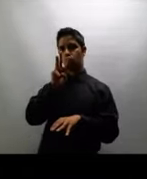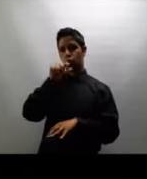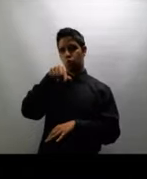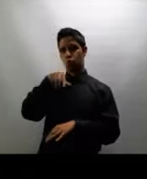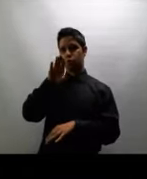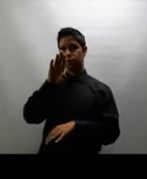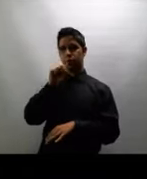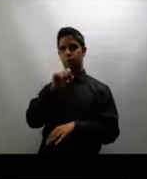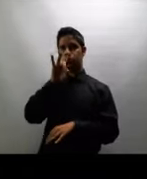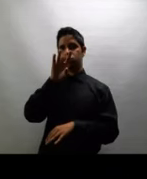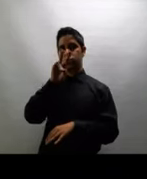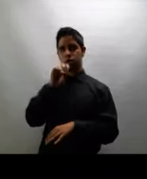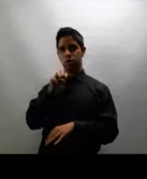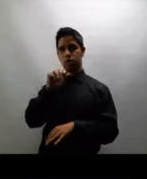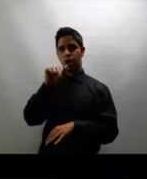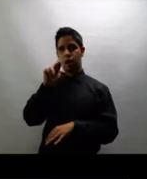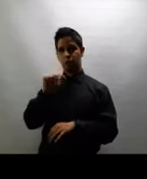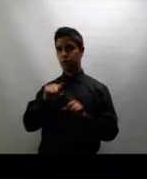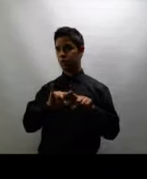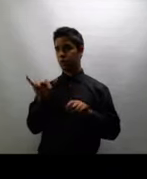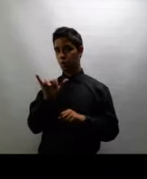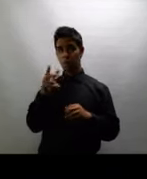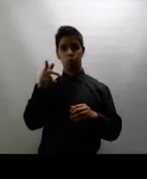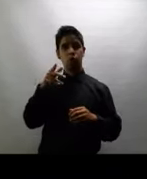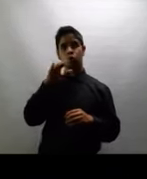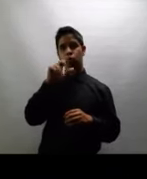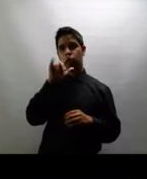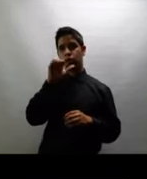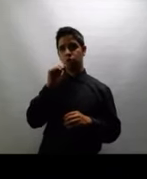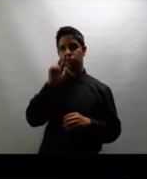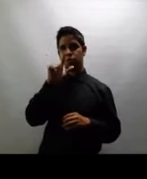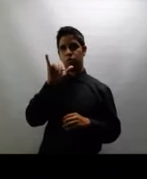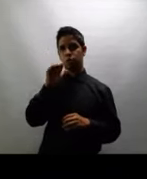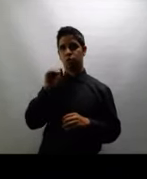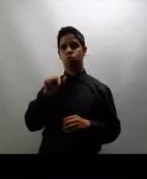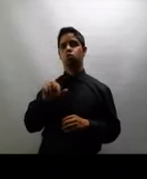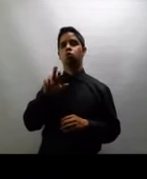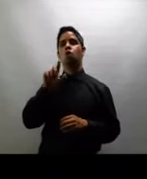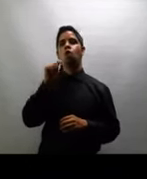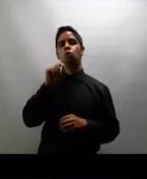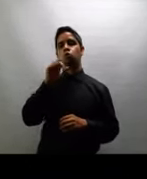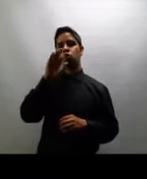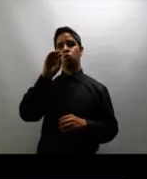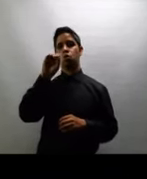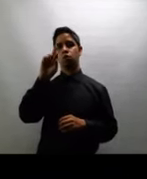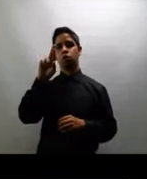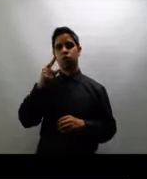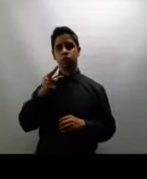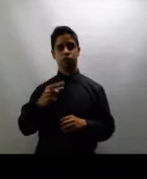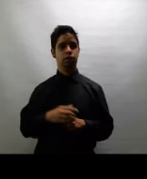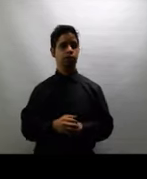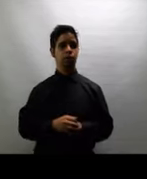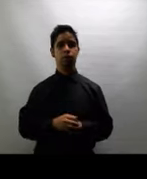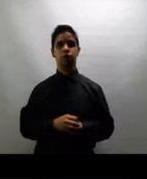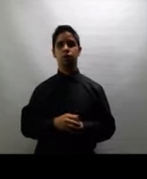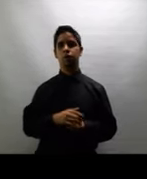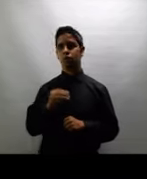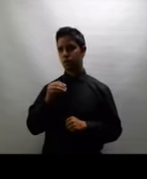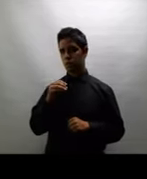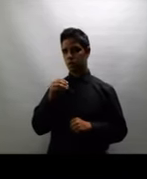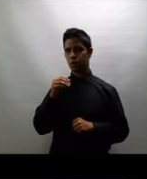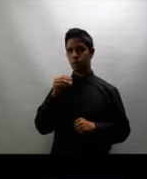WQBS 870 AM y por Cuarzo Blanco. .org y PRP.org